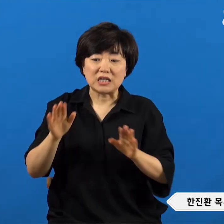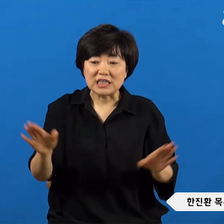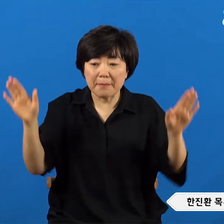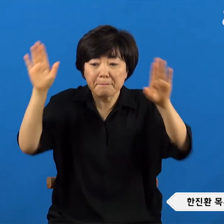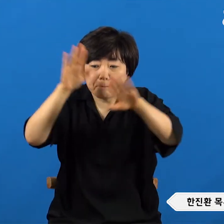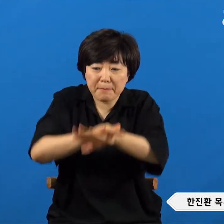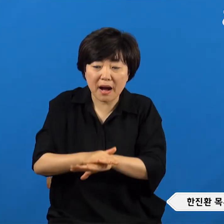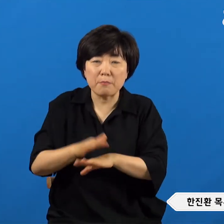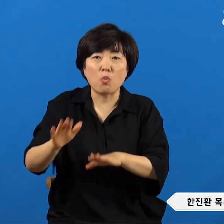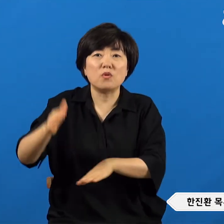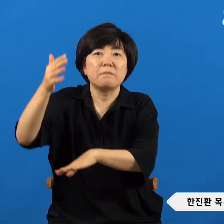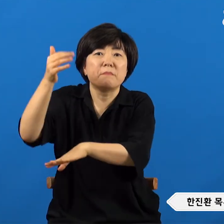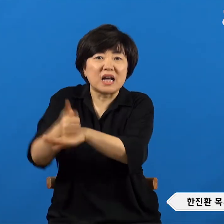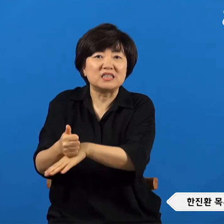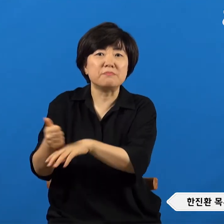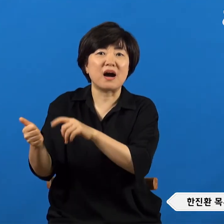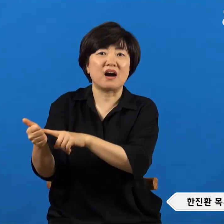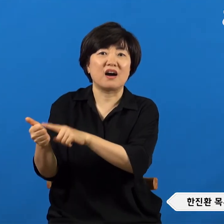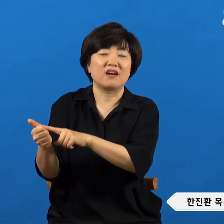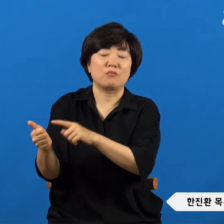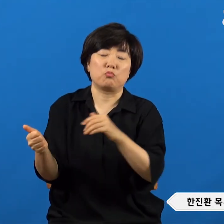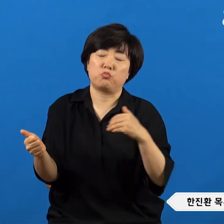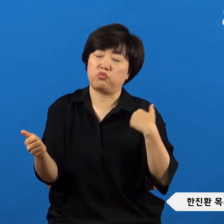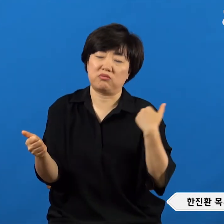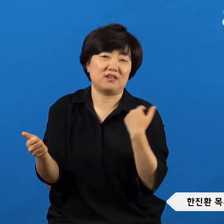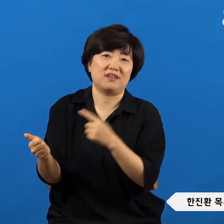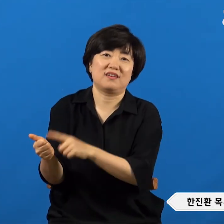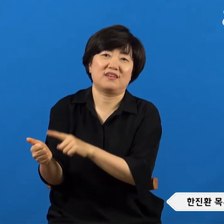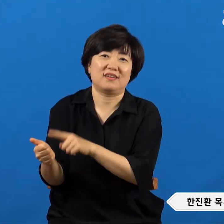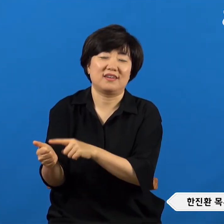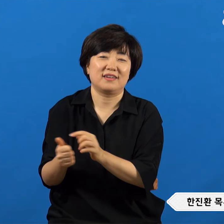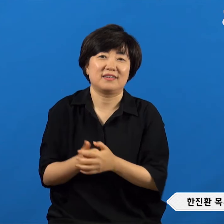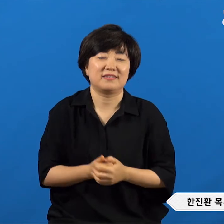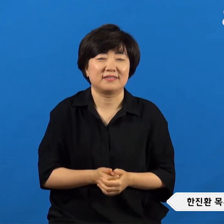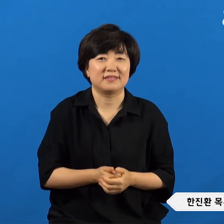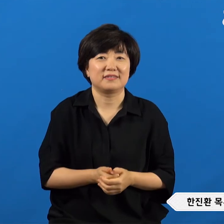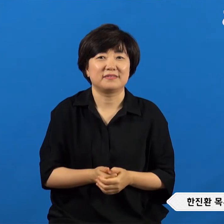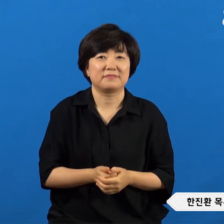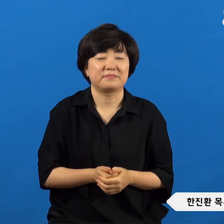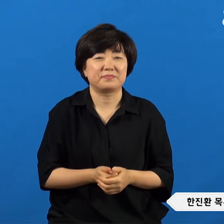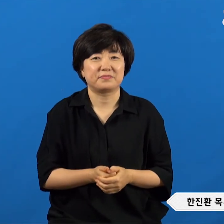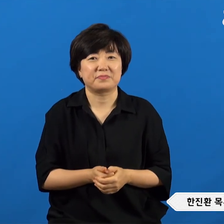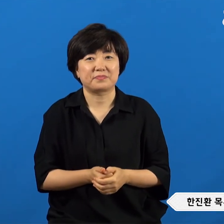자기 생의 마지막 날인 것은 정말로 꿈에도 생각지를 못했습니다.